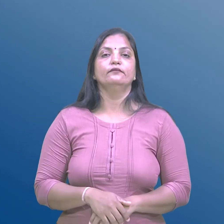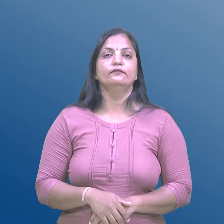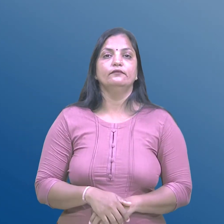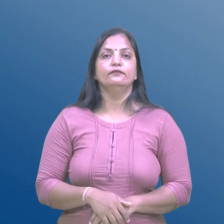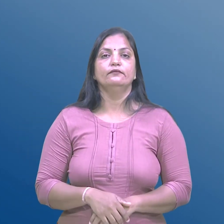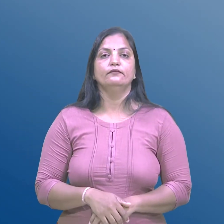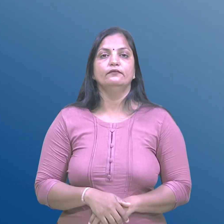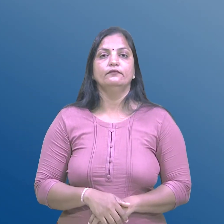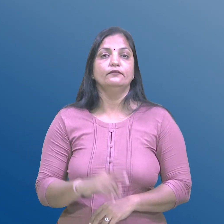એ,